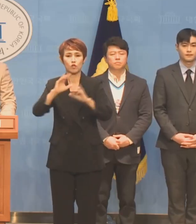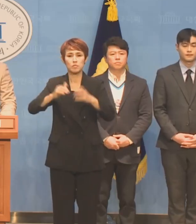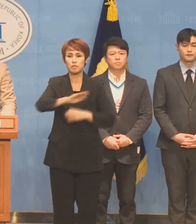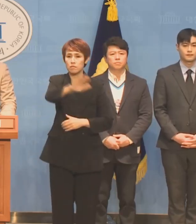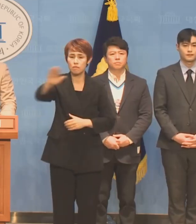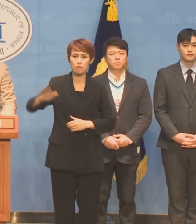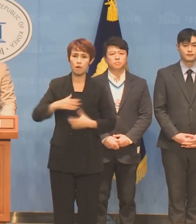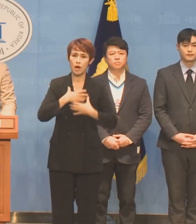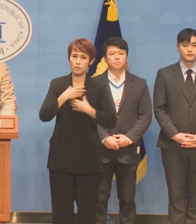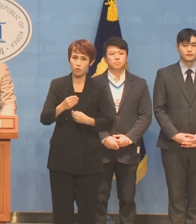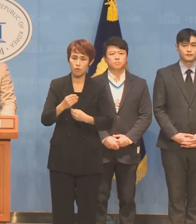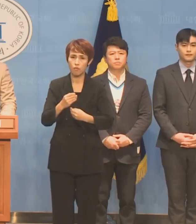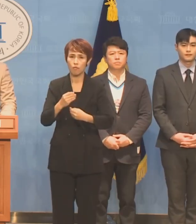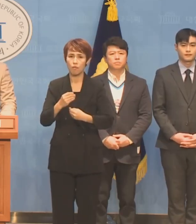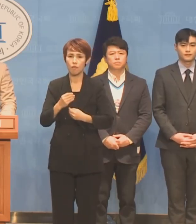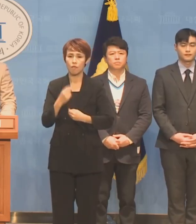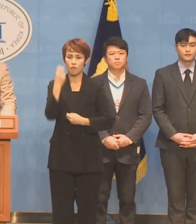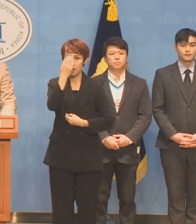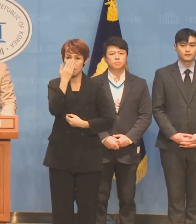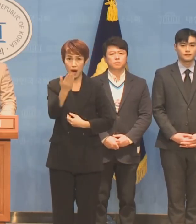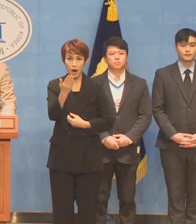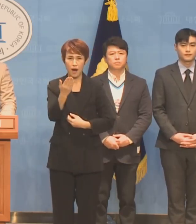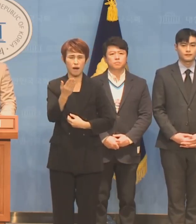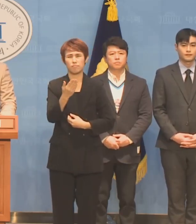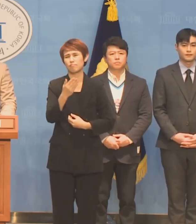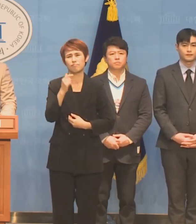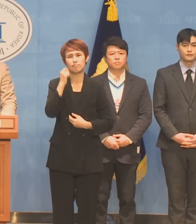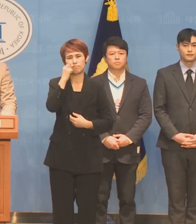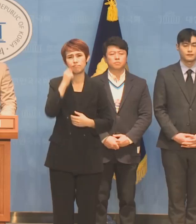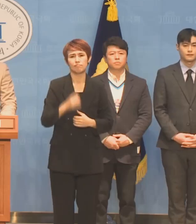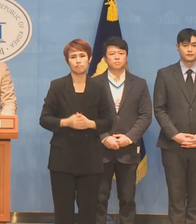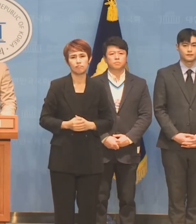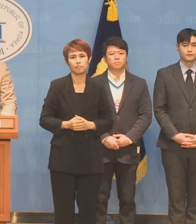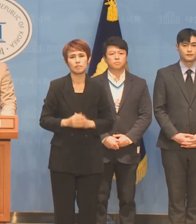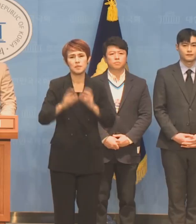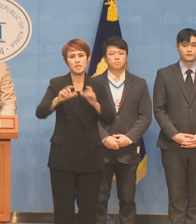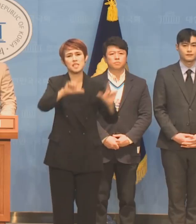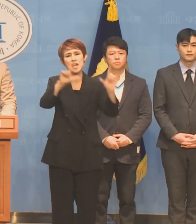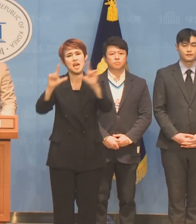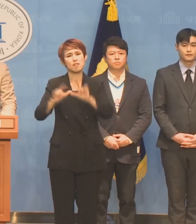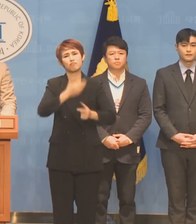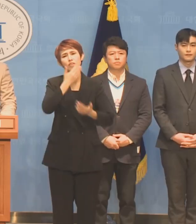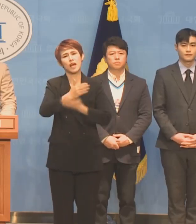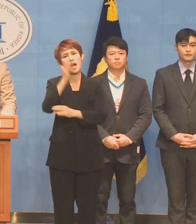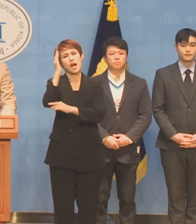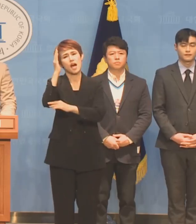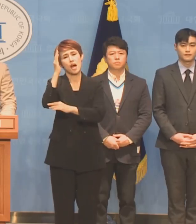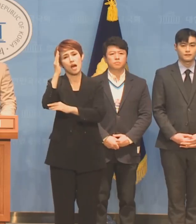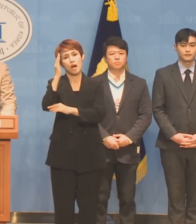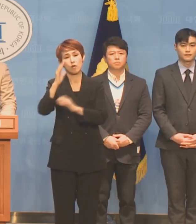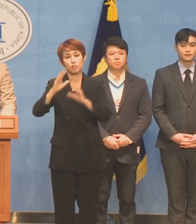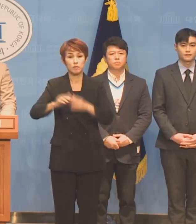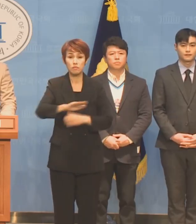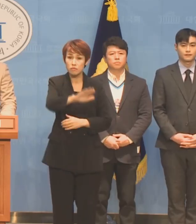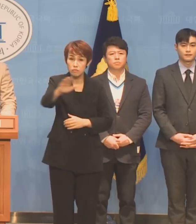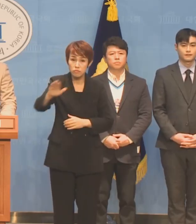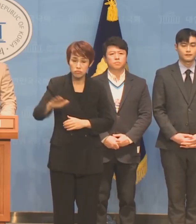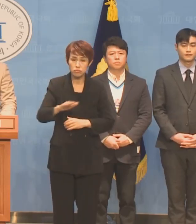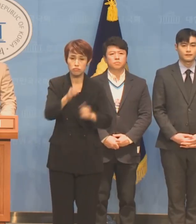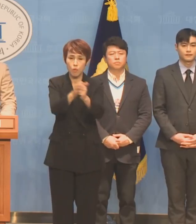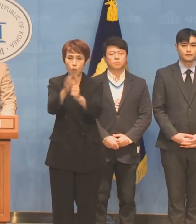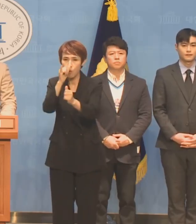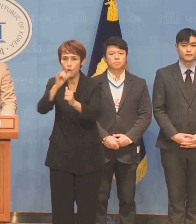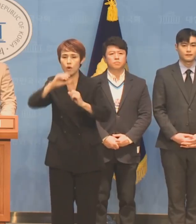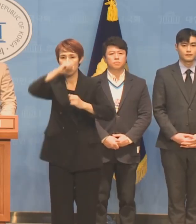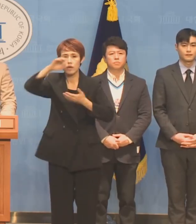안전과 국가 안보를 말할 수 없습니다. 민생을 말하면서 서민과 청년층에서 배정된